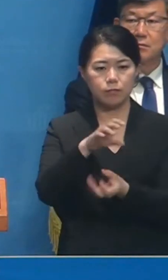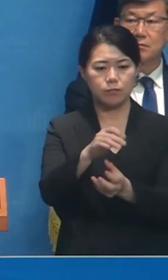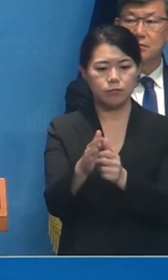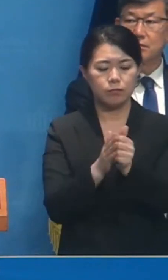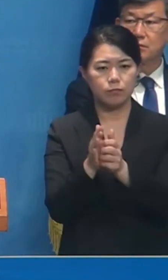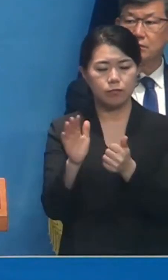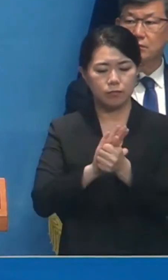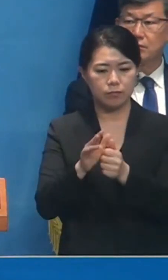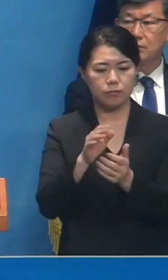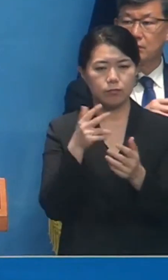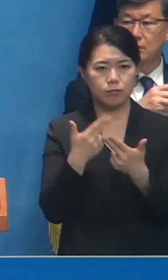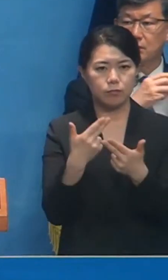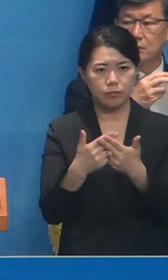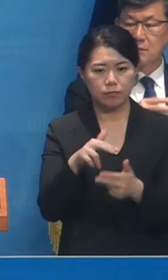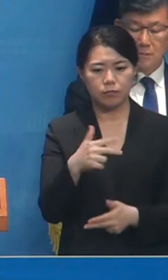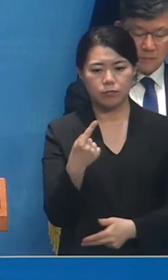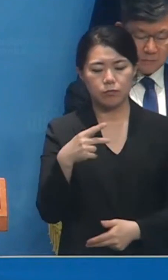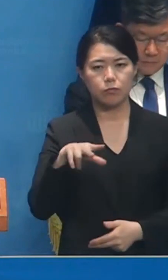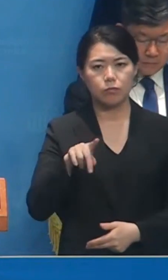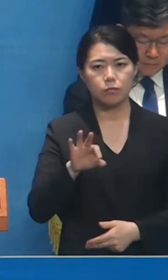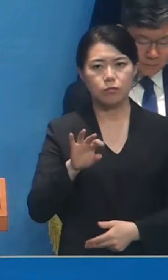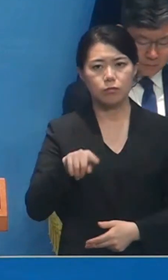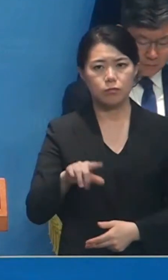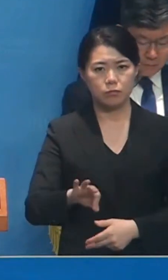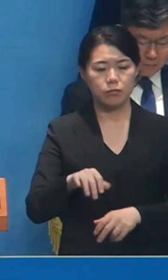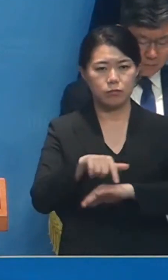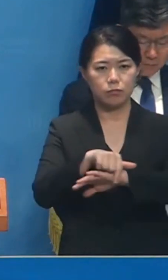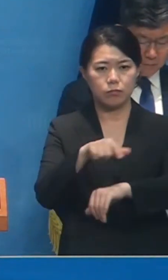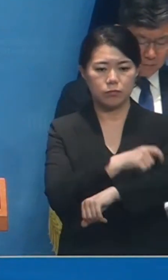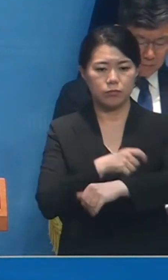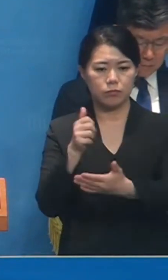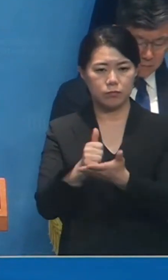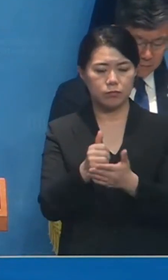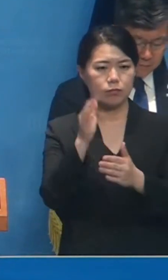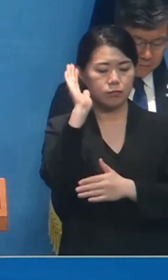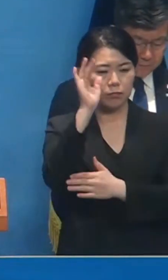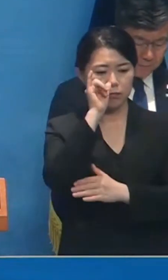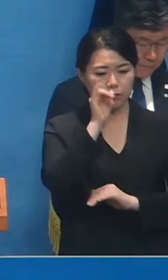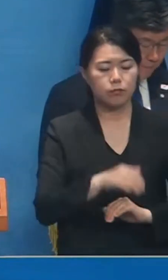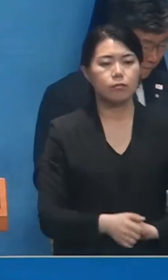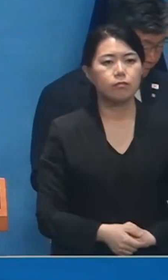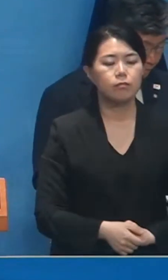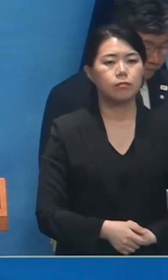택배서비스협회 노정우 기획이사님의 지지선언이 이어지겠습니다.